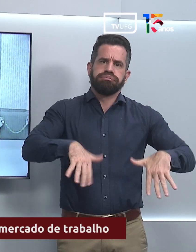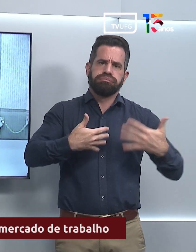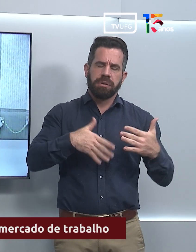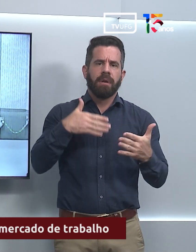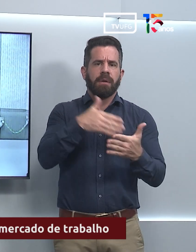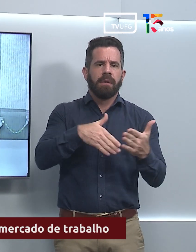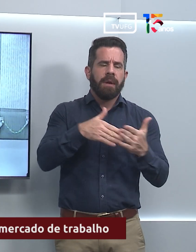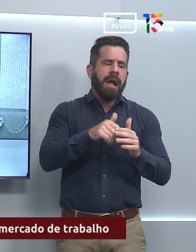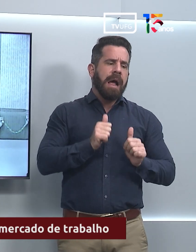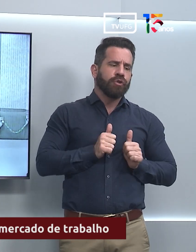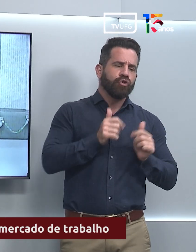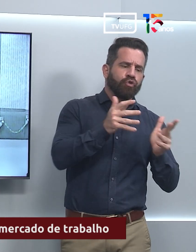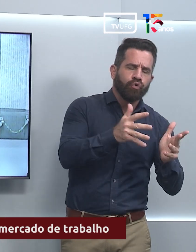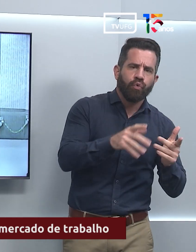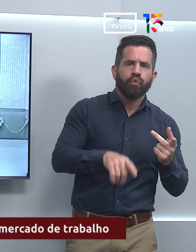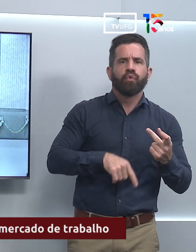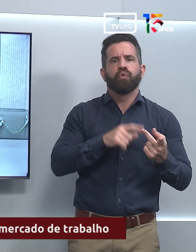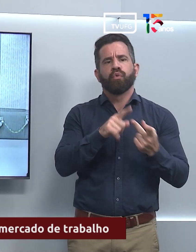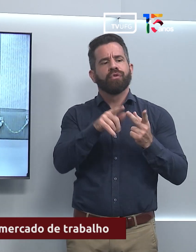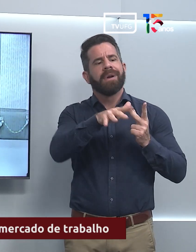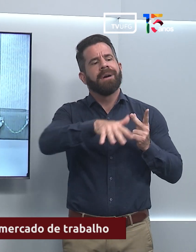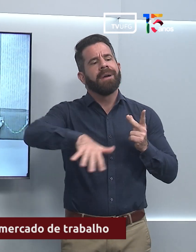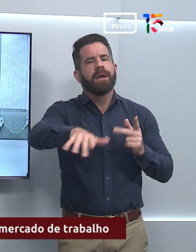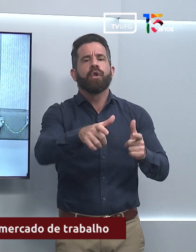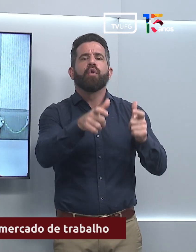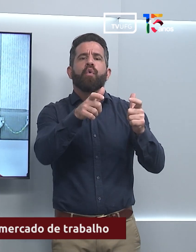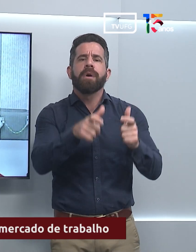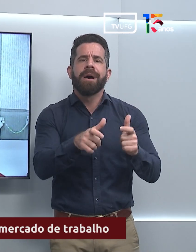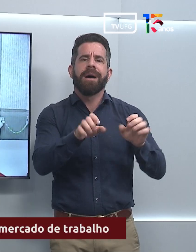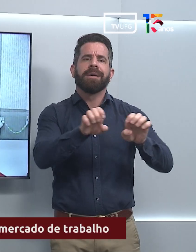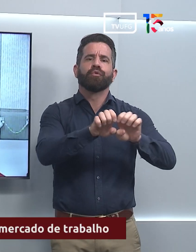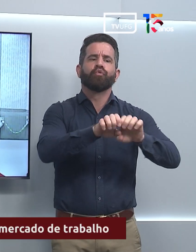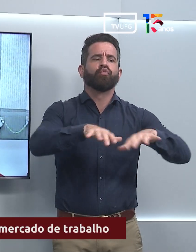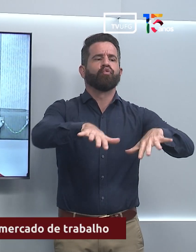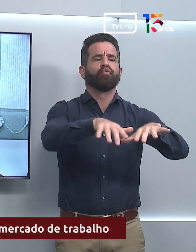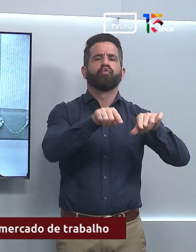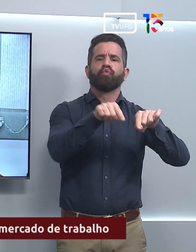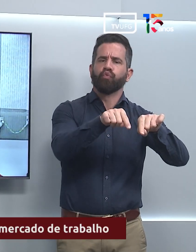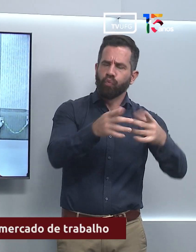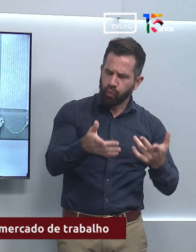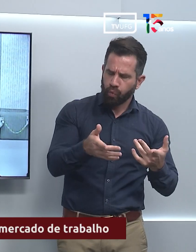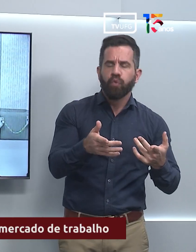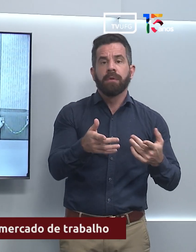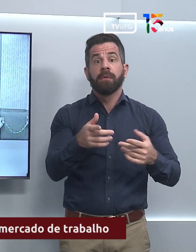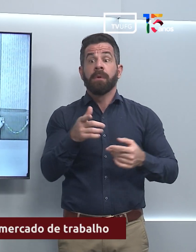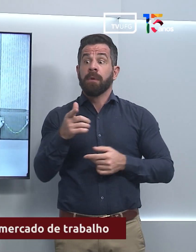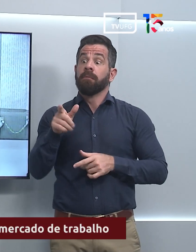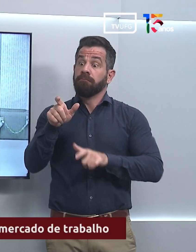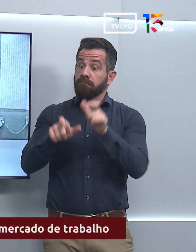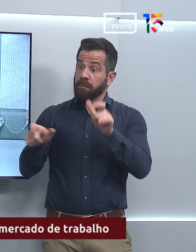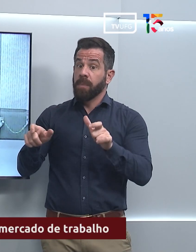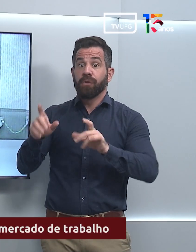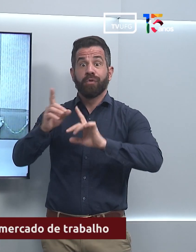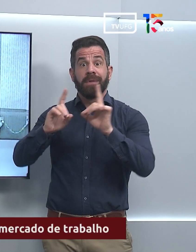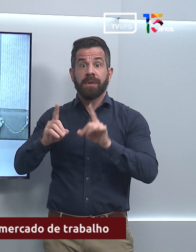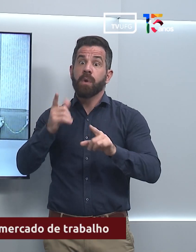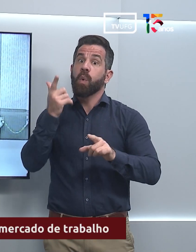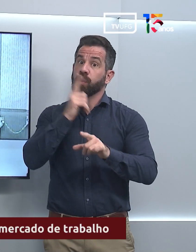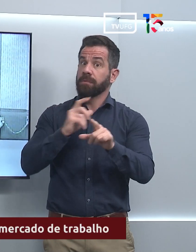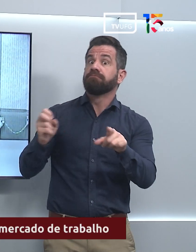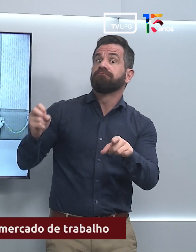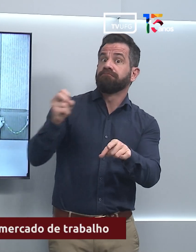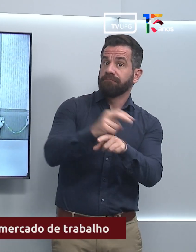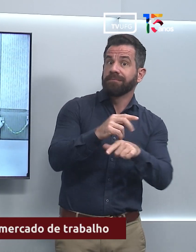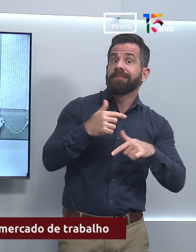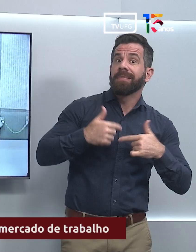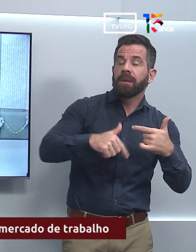seja atitudinais, barreiras do próprio ambiente físico, desses locais. E quando essas pessoas conseguem acessar o mercado de trabalho, muitas